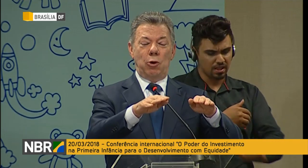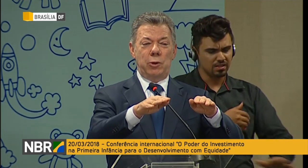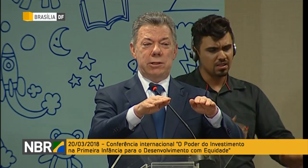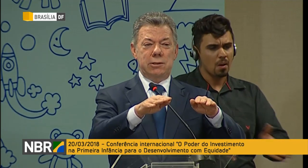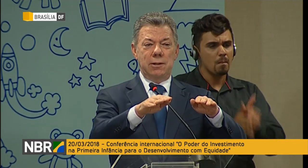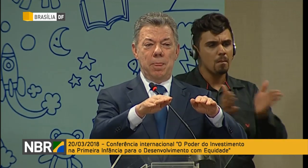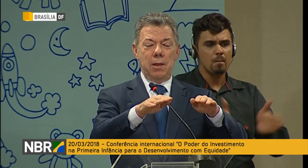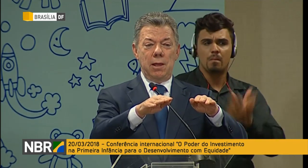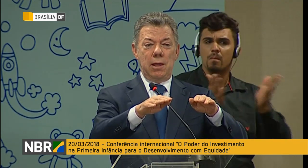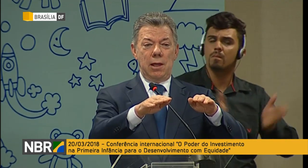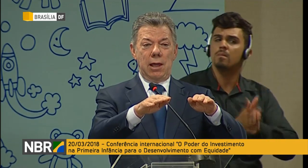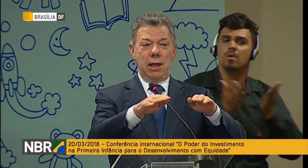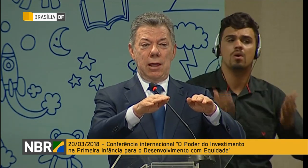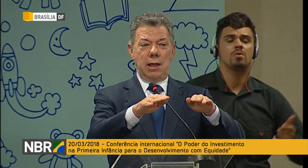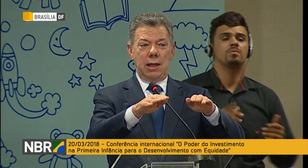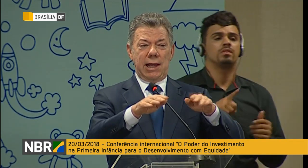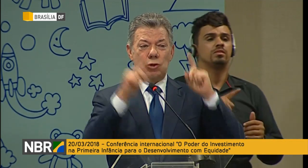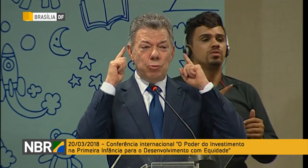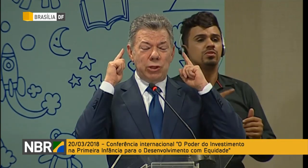pobres,